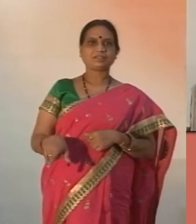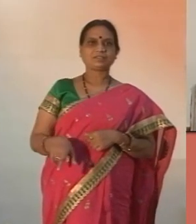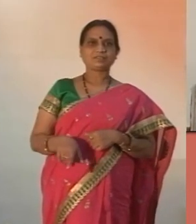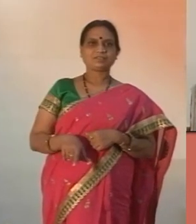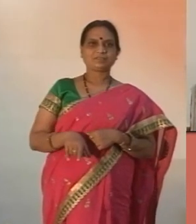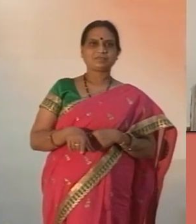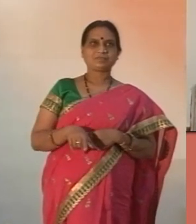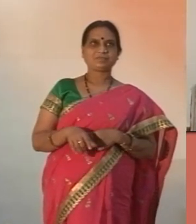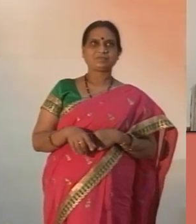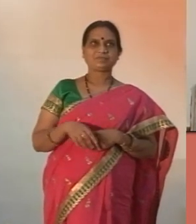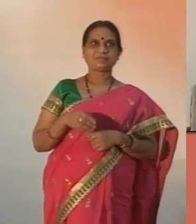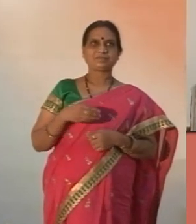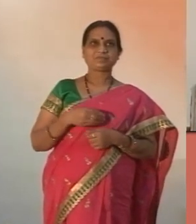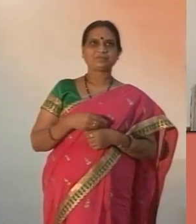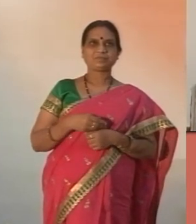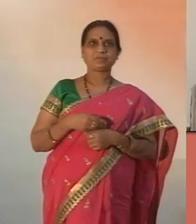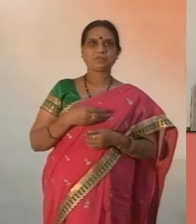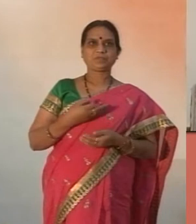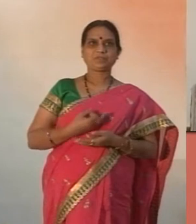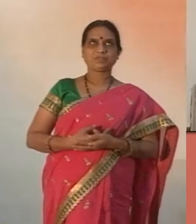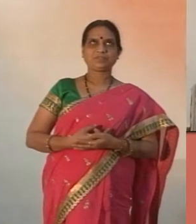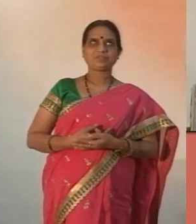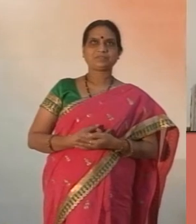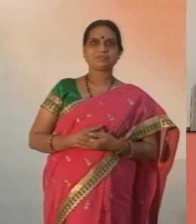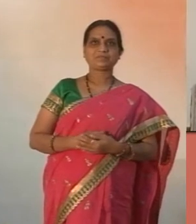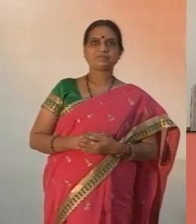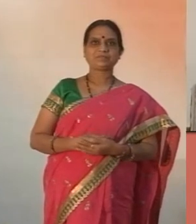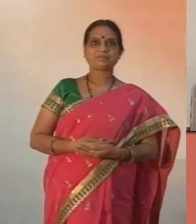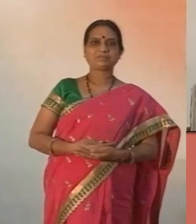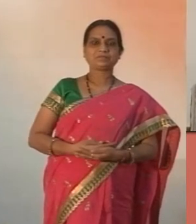मेडिटेशन अर्थात योग।